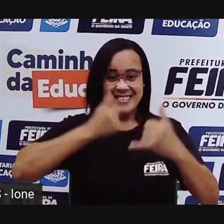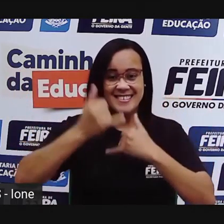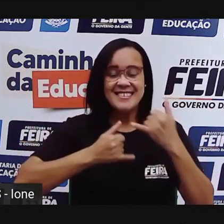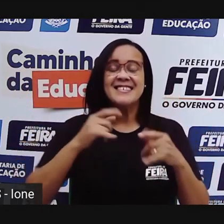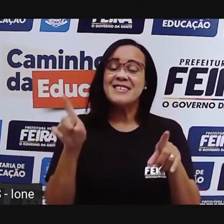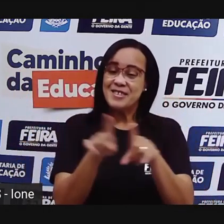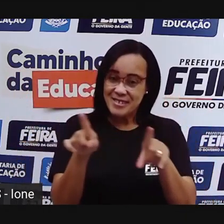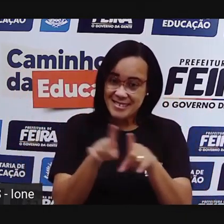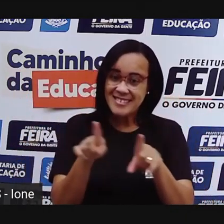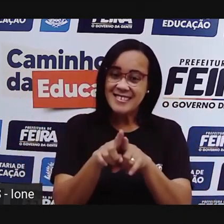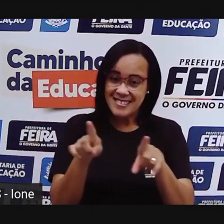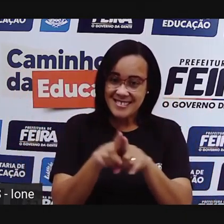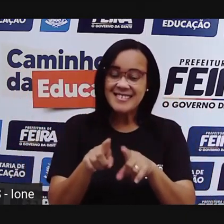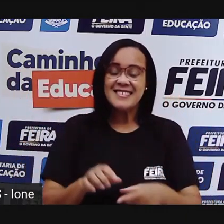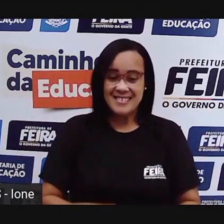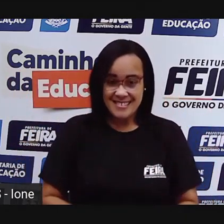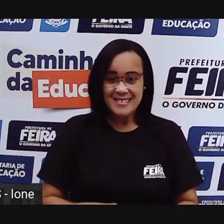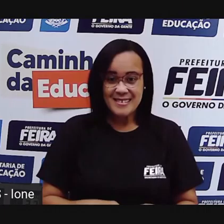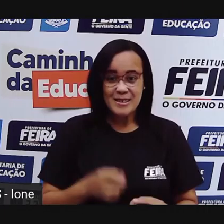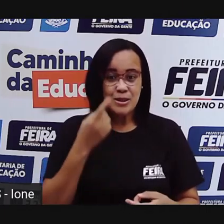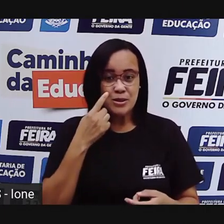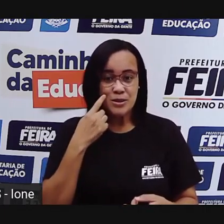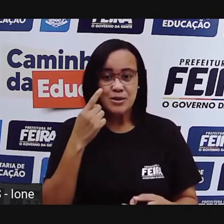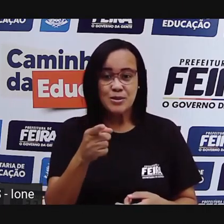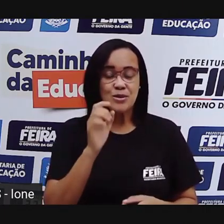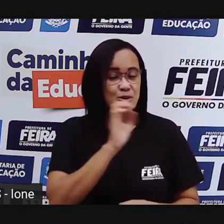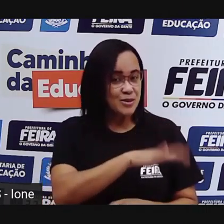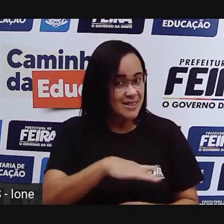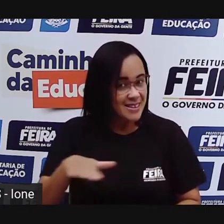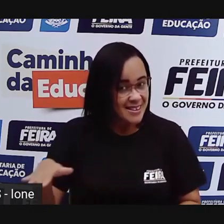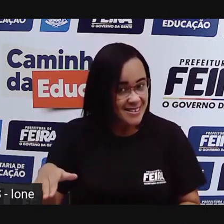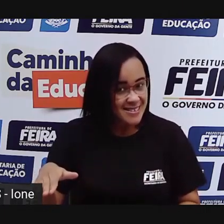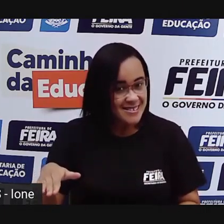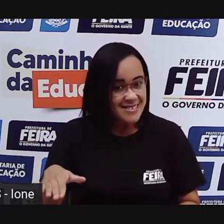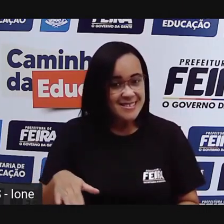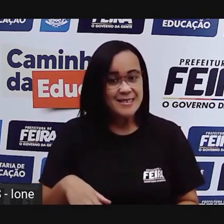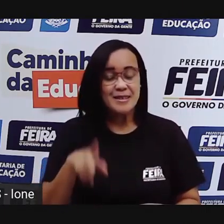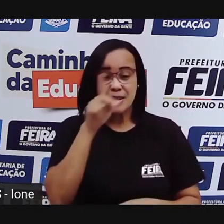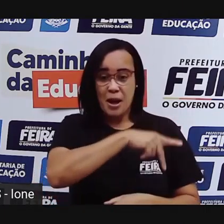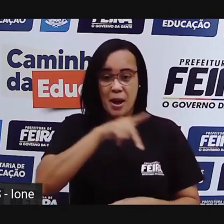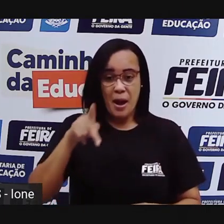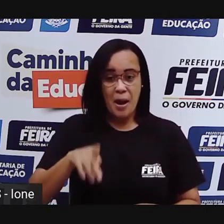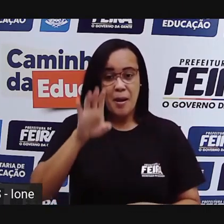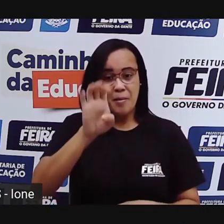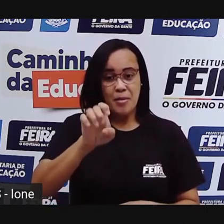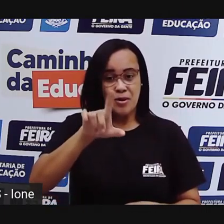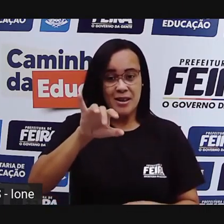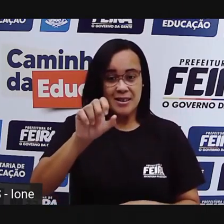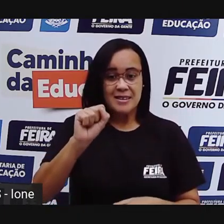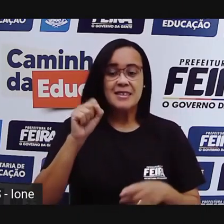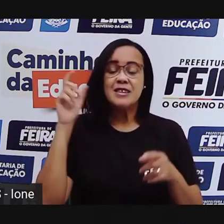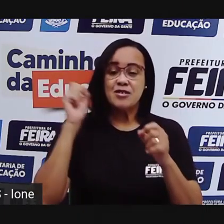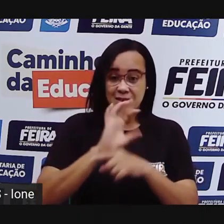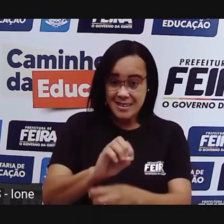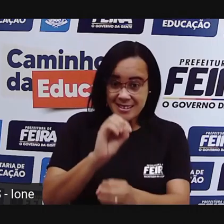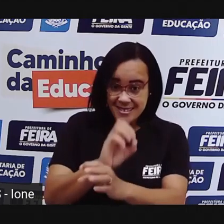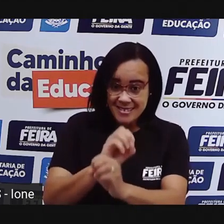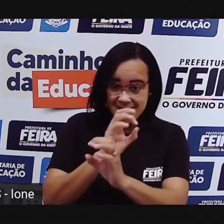Eu também! E olha só, meninada! A Proelisa hoje vai ensinar a fazer um